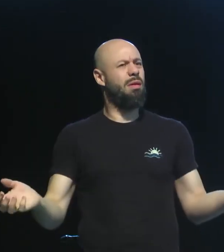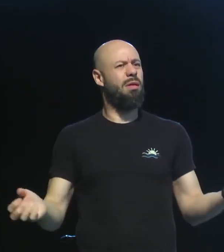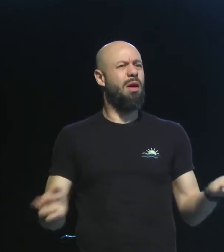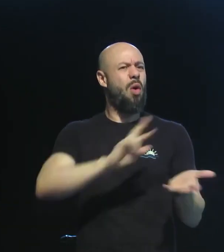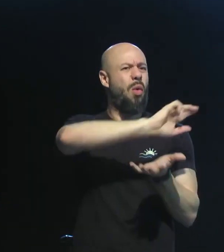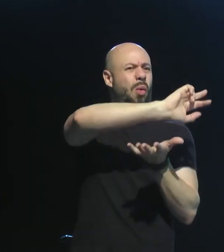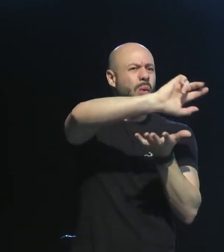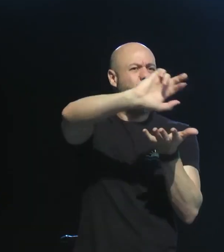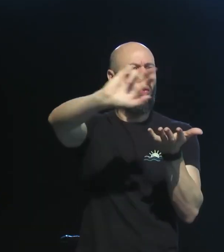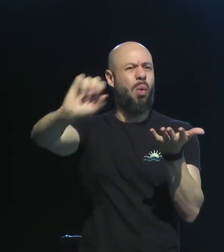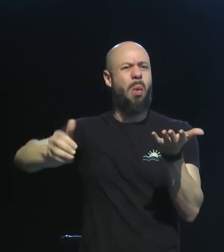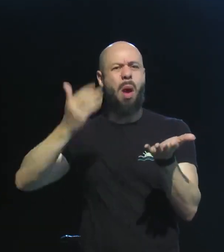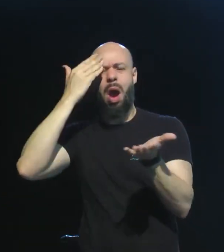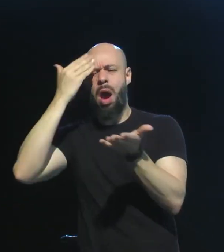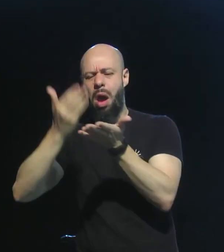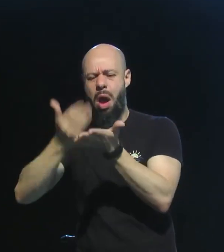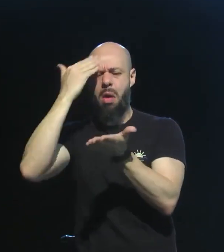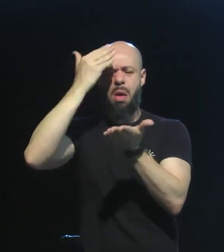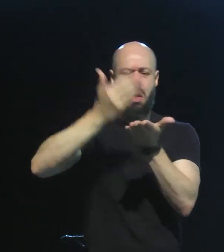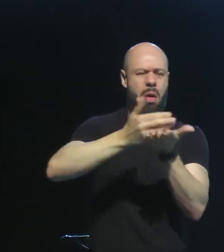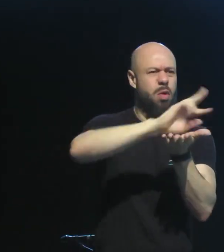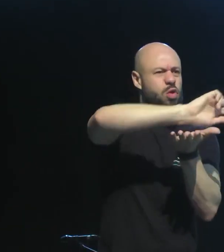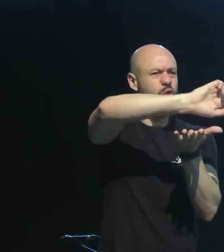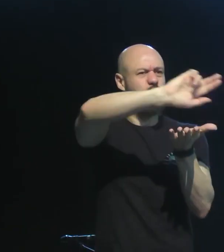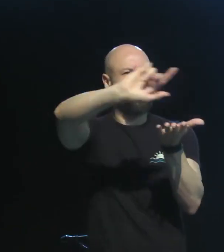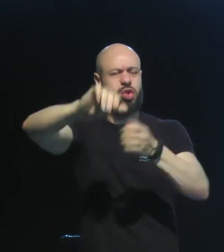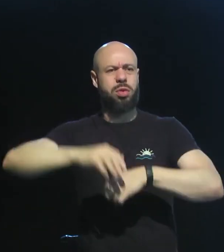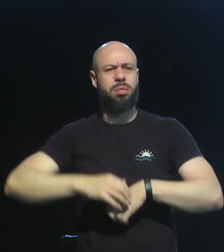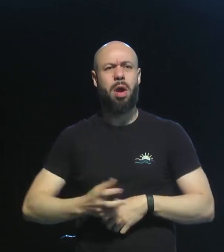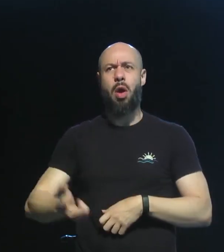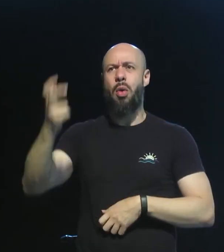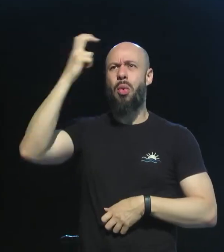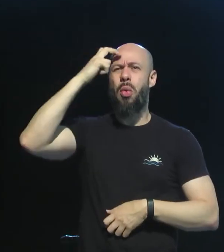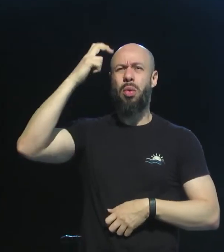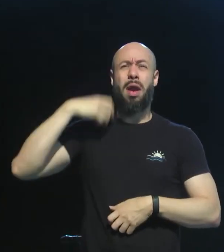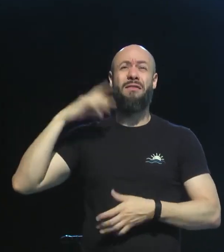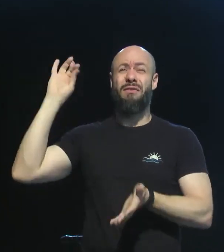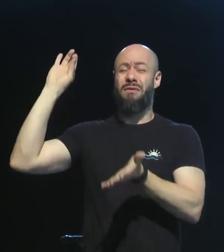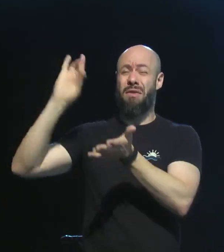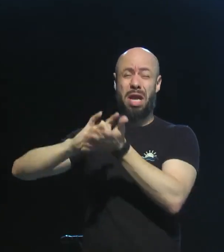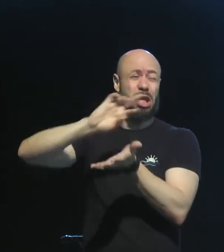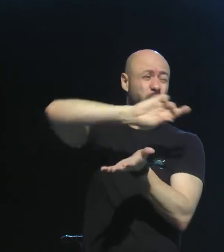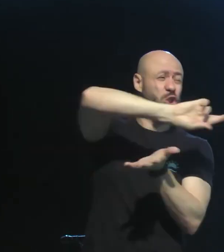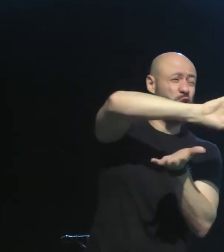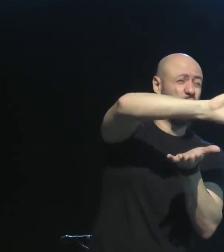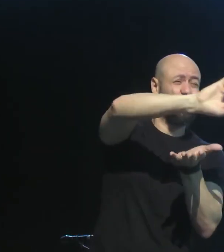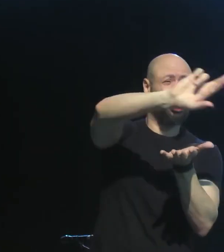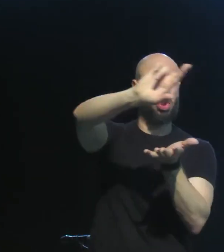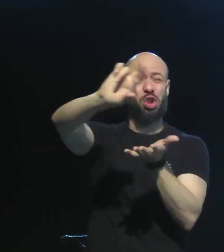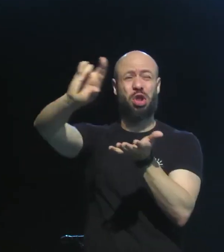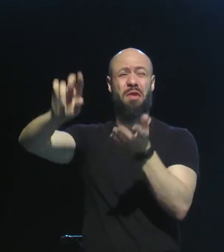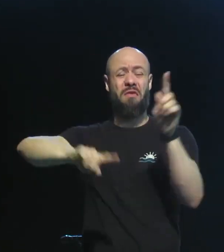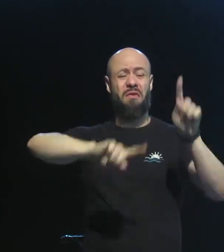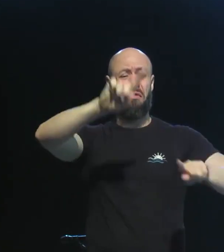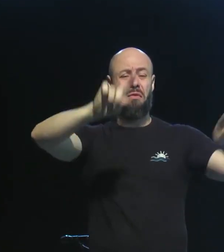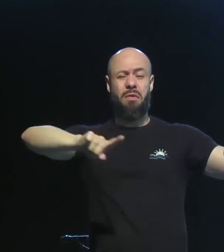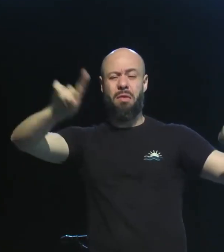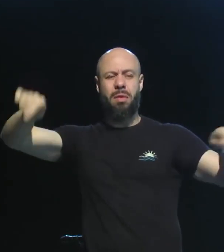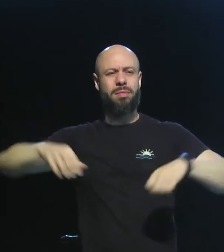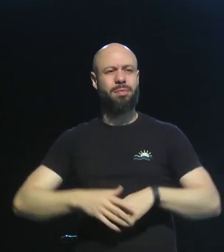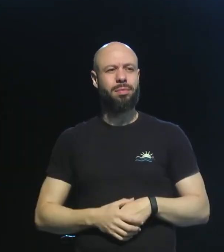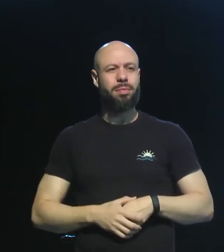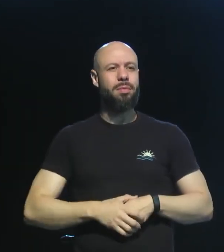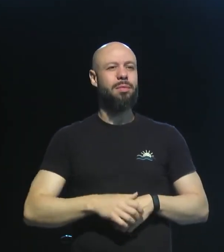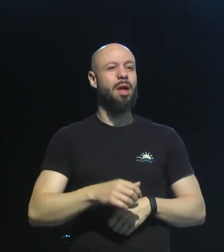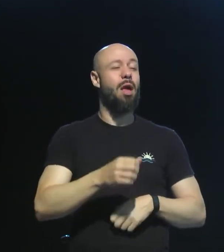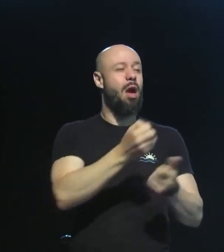crenças na nossa cultura, existe tantas verdades, existe tantas pessoas dizendo como nós devemos viver